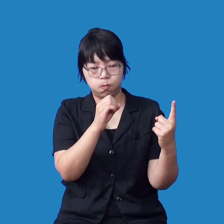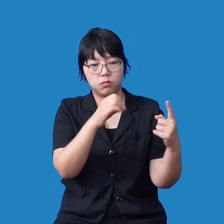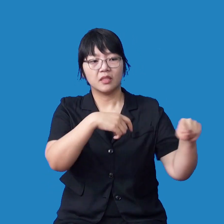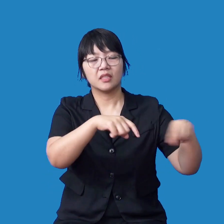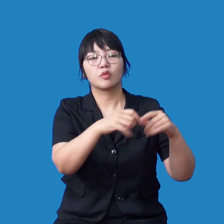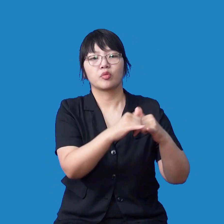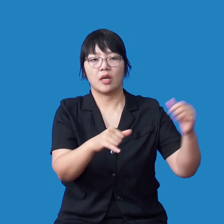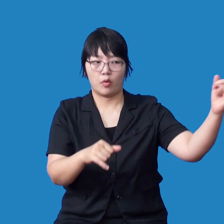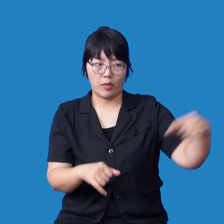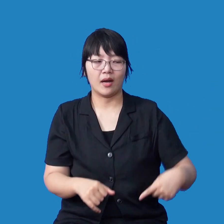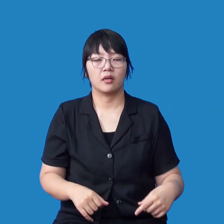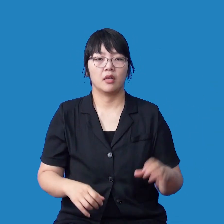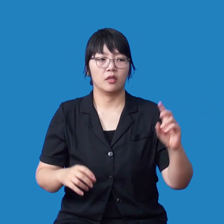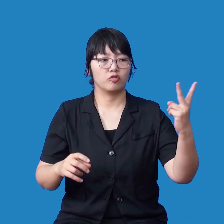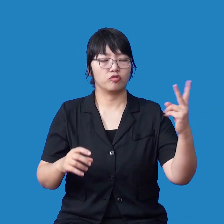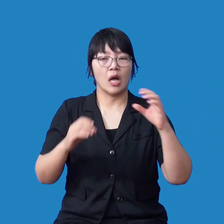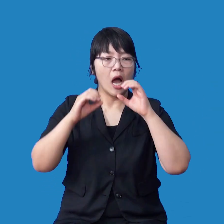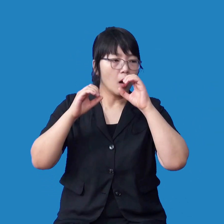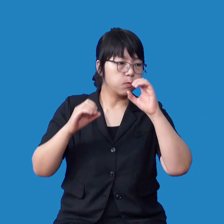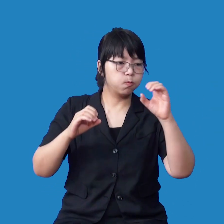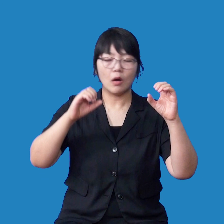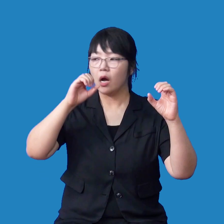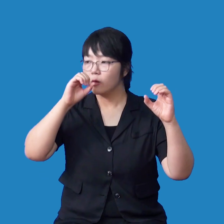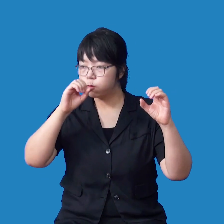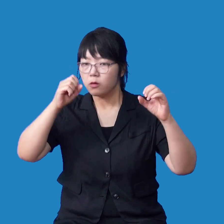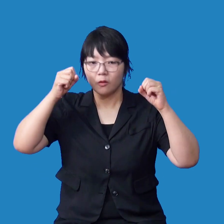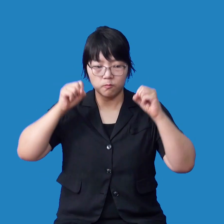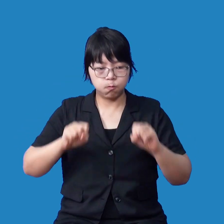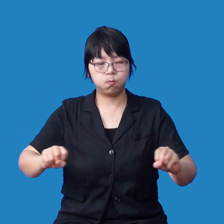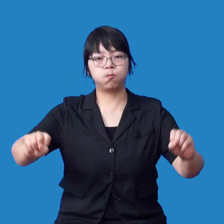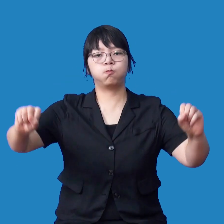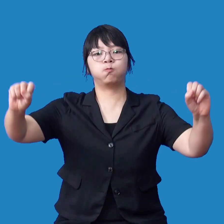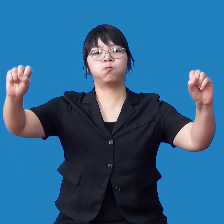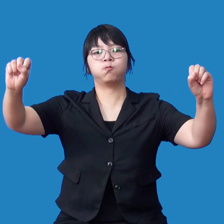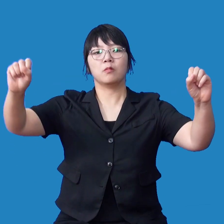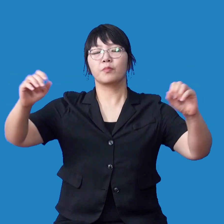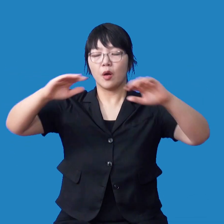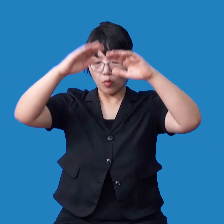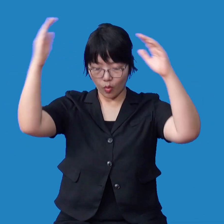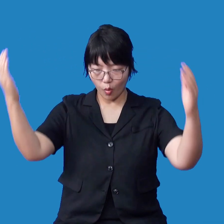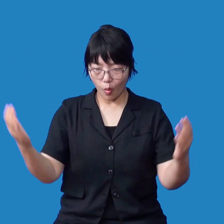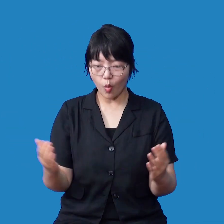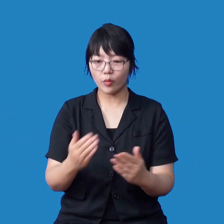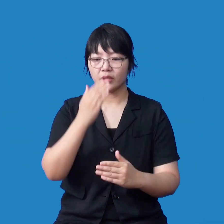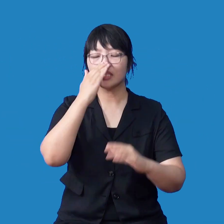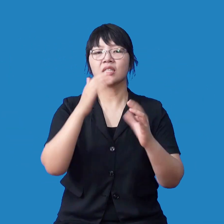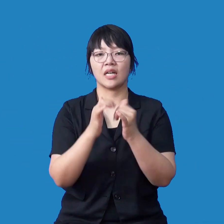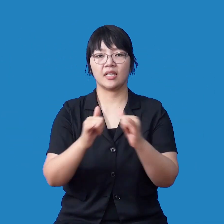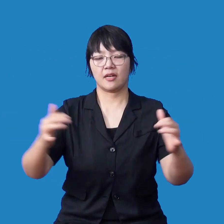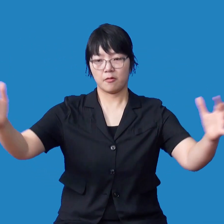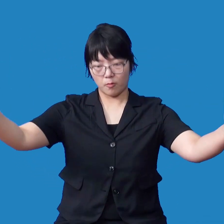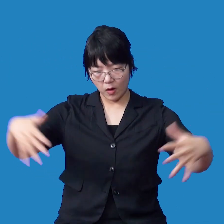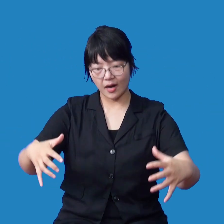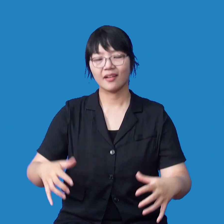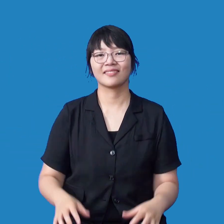여기는 둘이죠. 쌍나팔입니다. 쌍나팔이 불려지면 온 회중을 소집하는